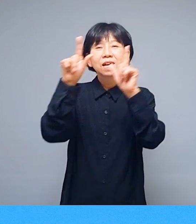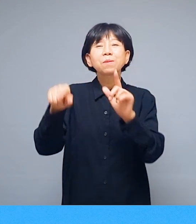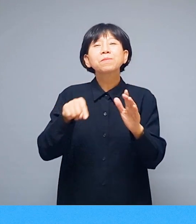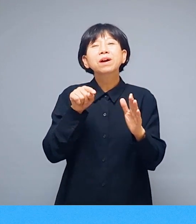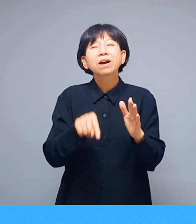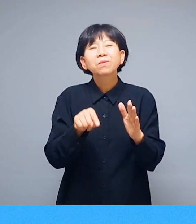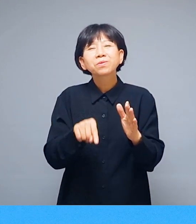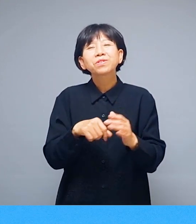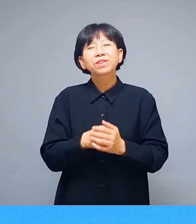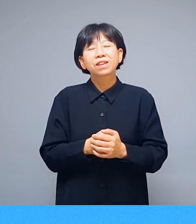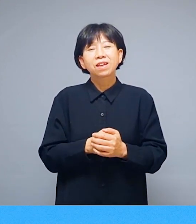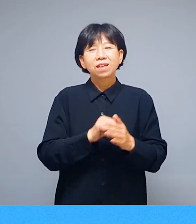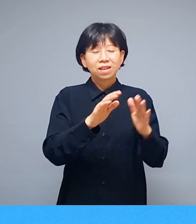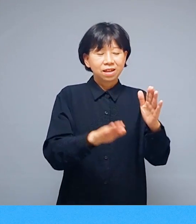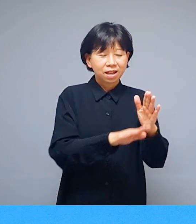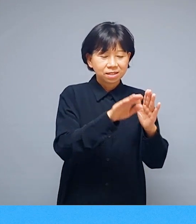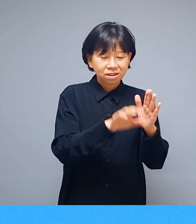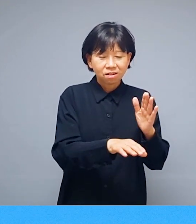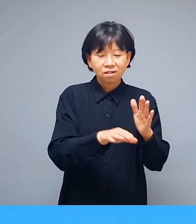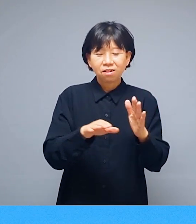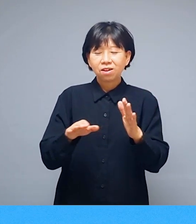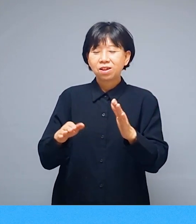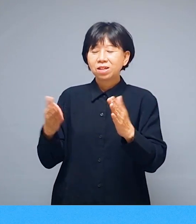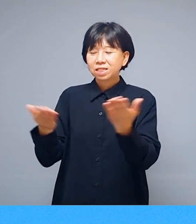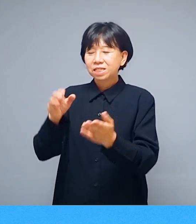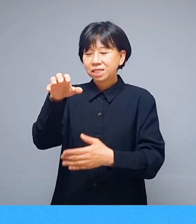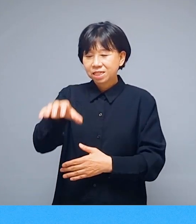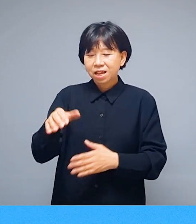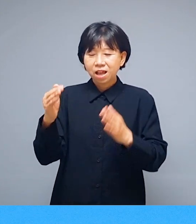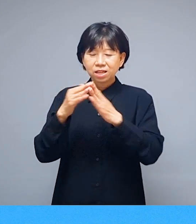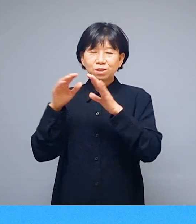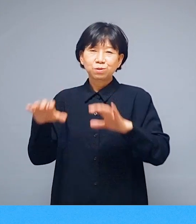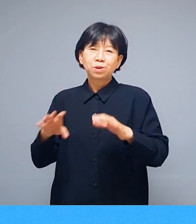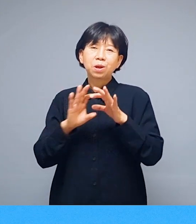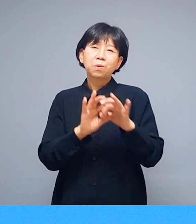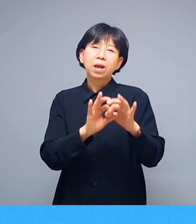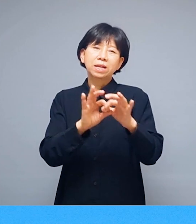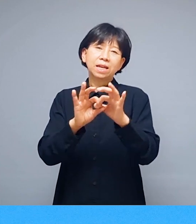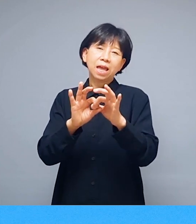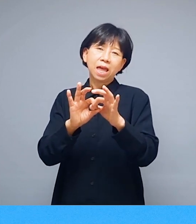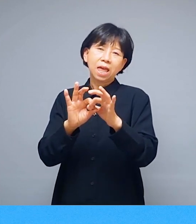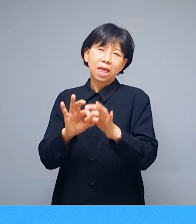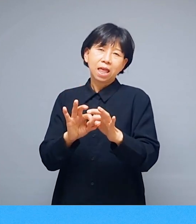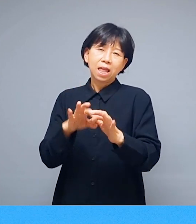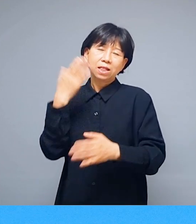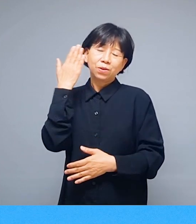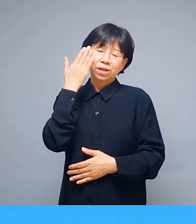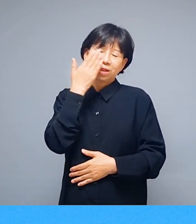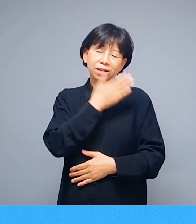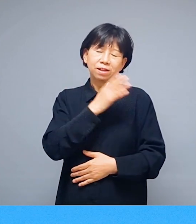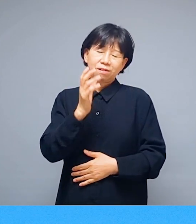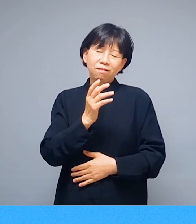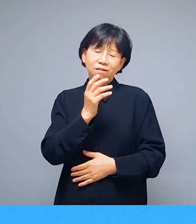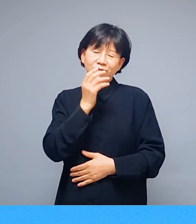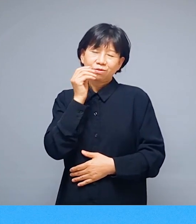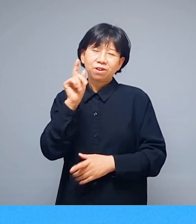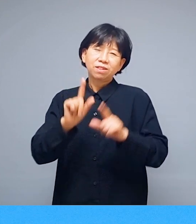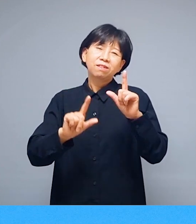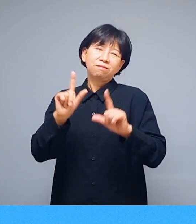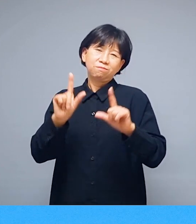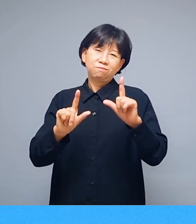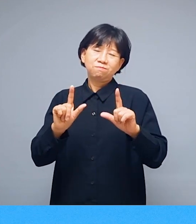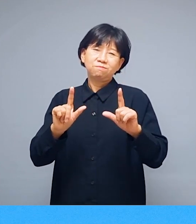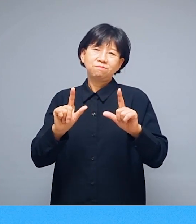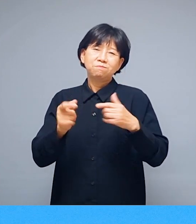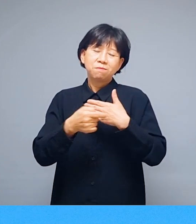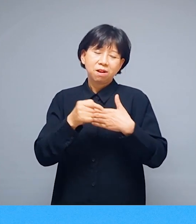여전히 가정과 직장과 주변 이웃과의 관계에서도 정결한 마음과 거룩한 태도로